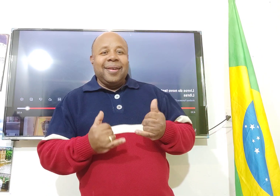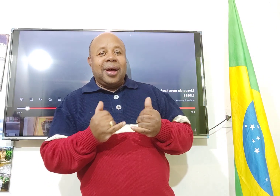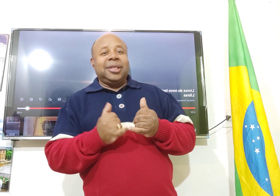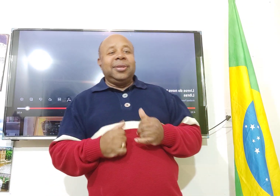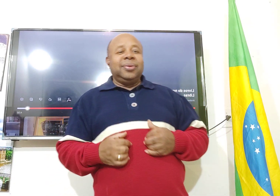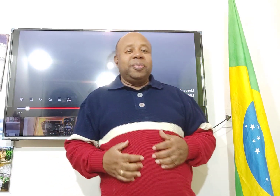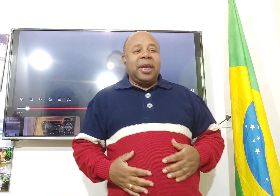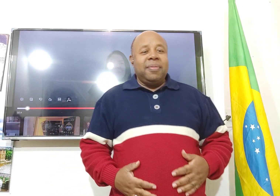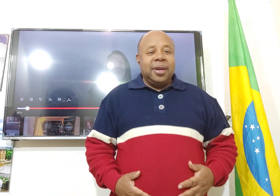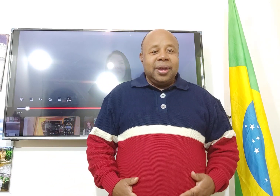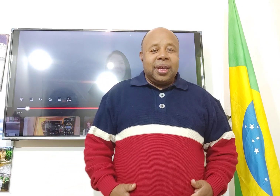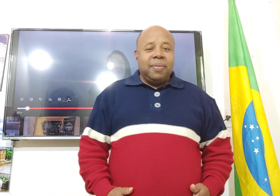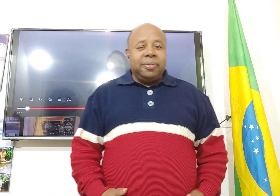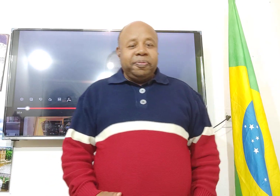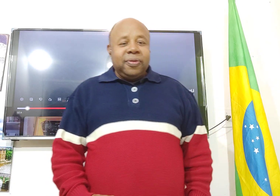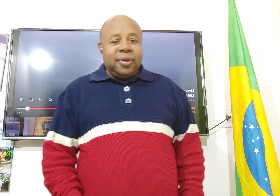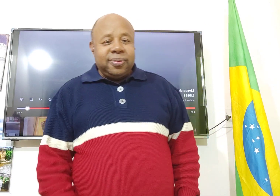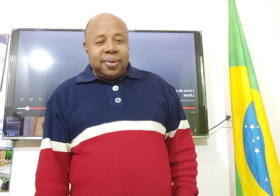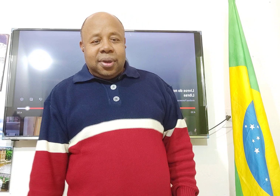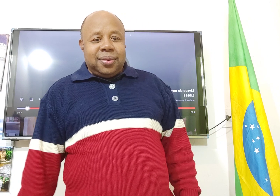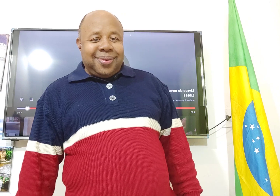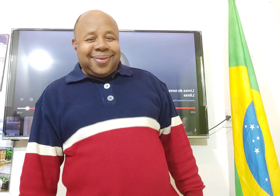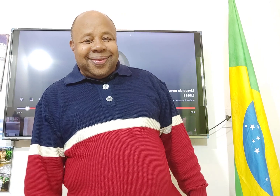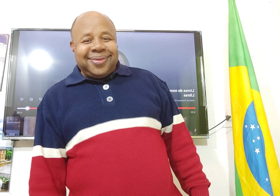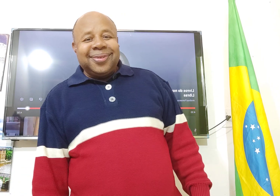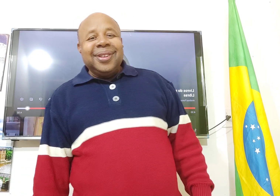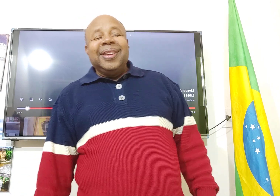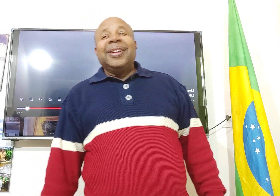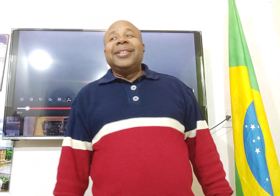Ah, Jesus, queima. Viu?